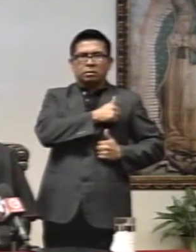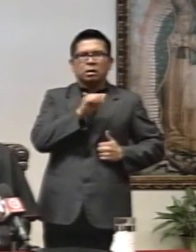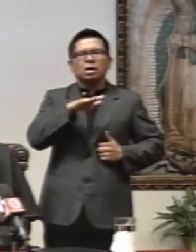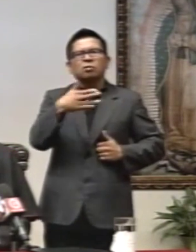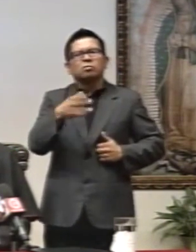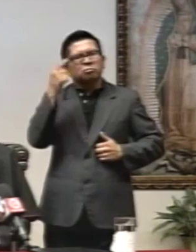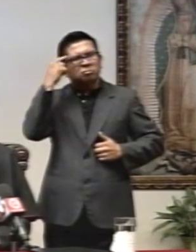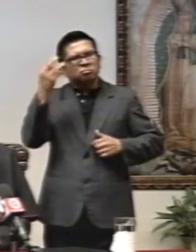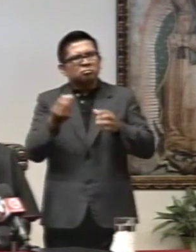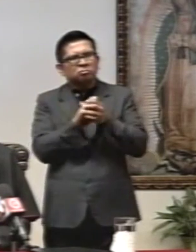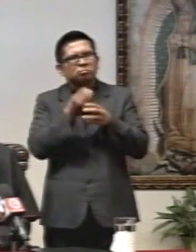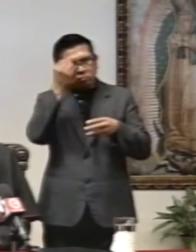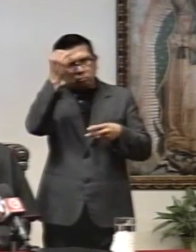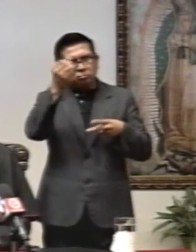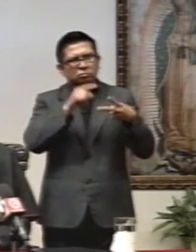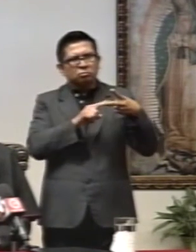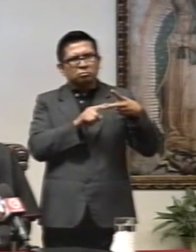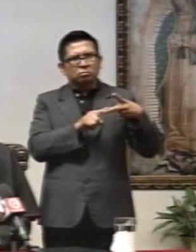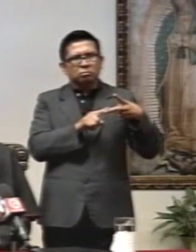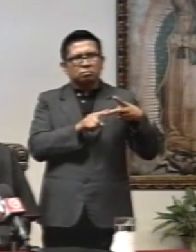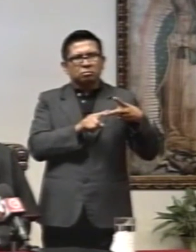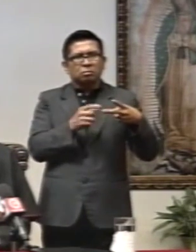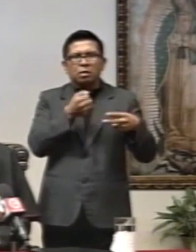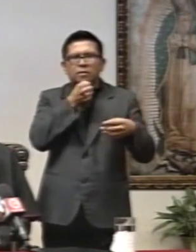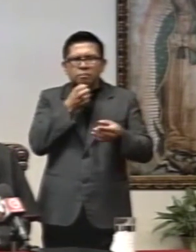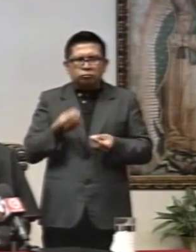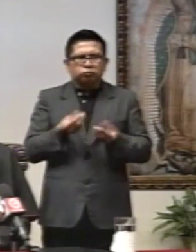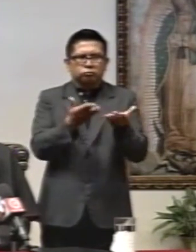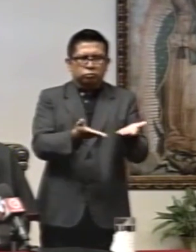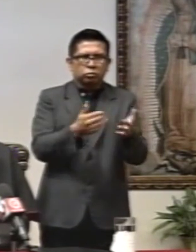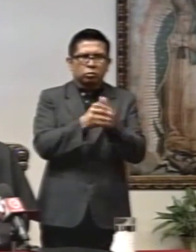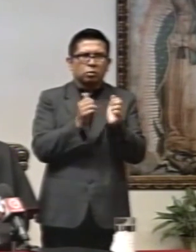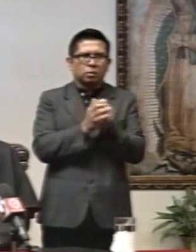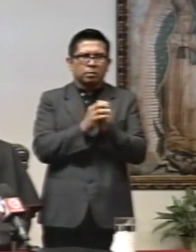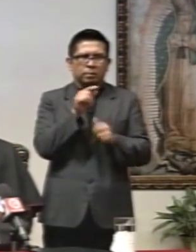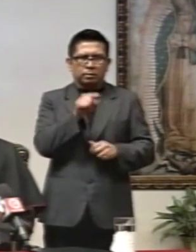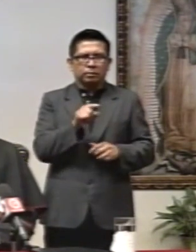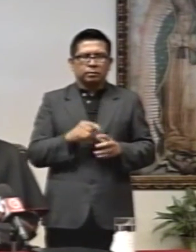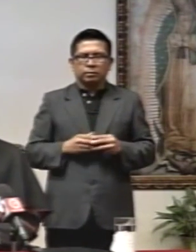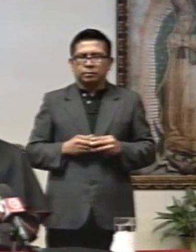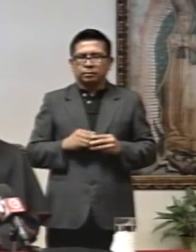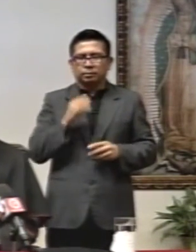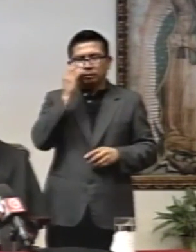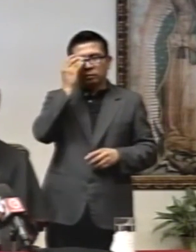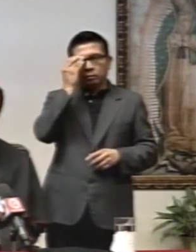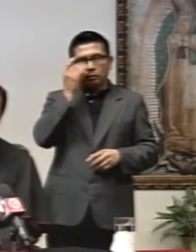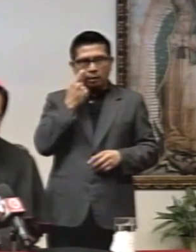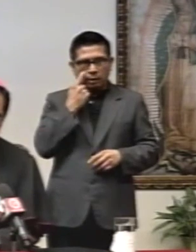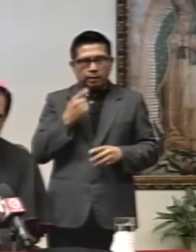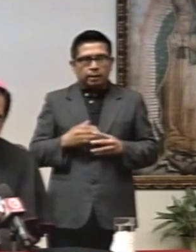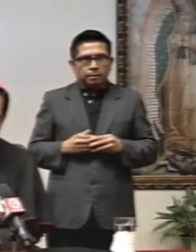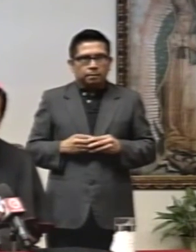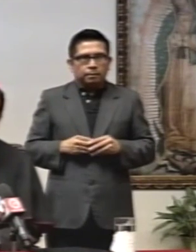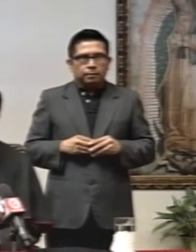usted a que esta documentación se entregue para esclarecer el caso? Sí, vea.